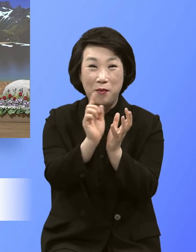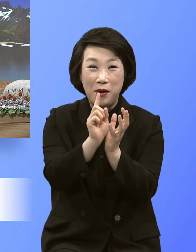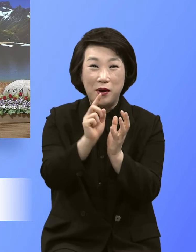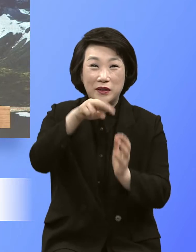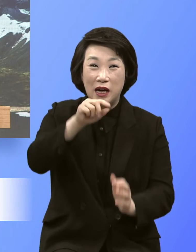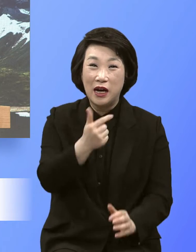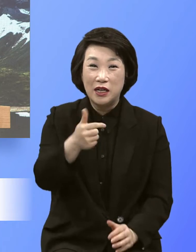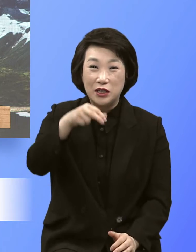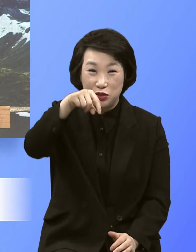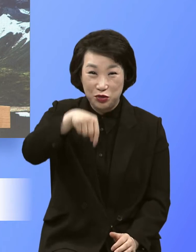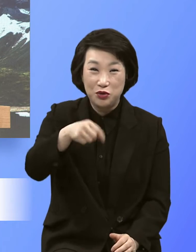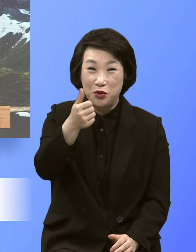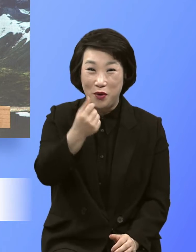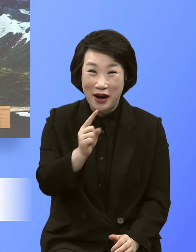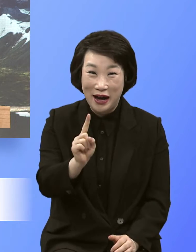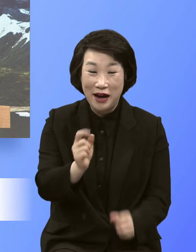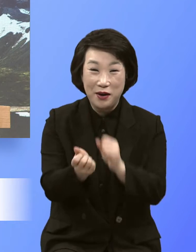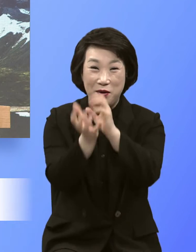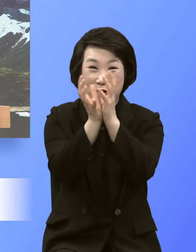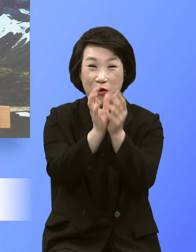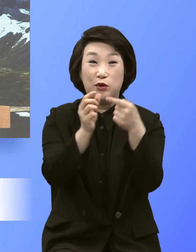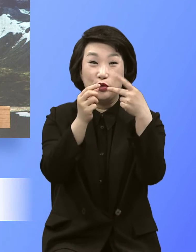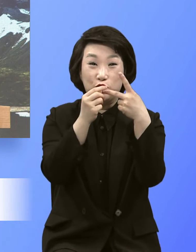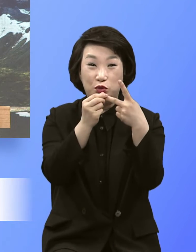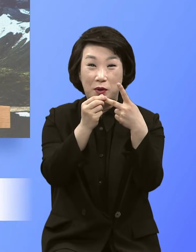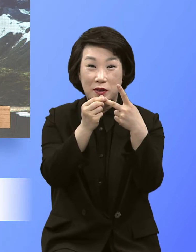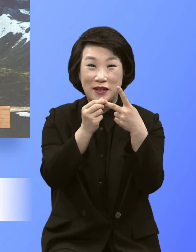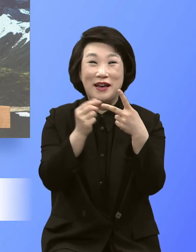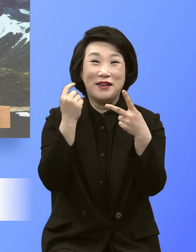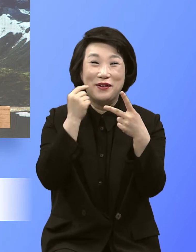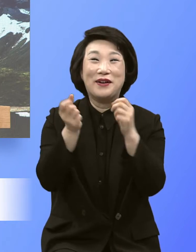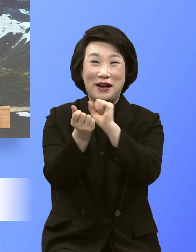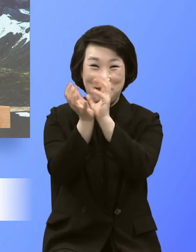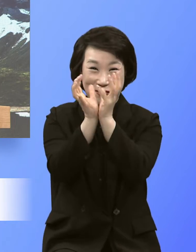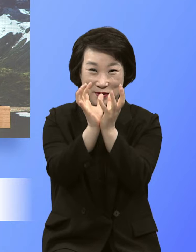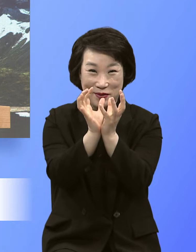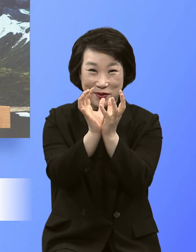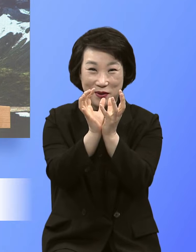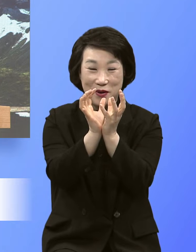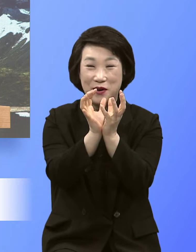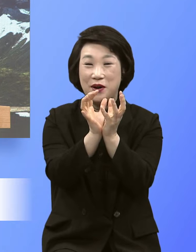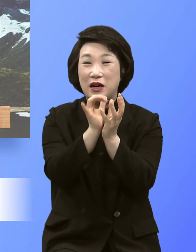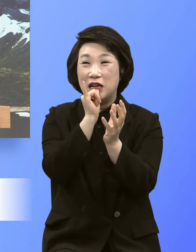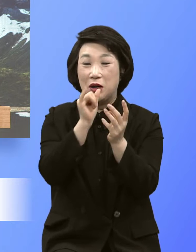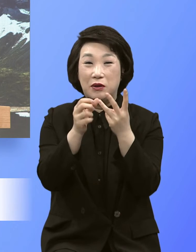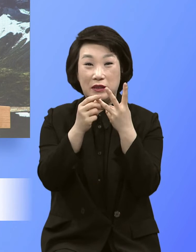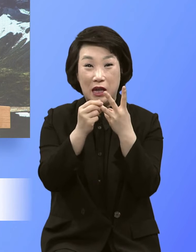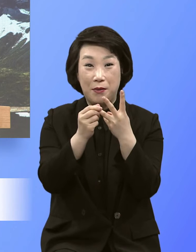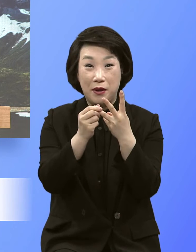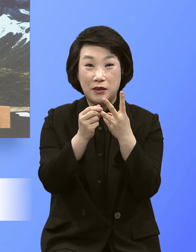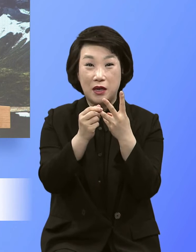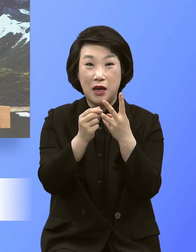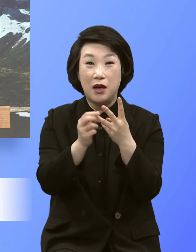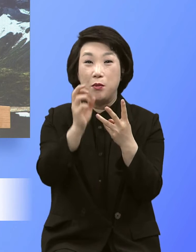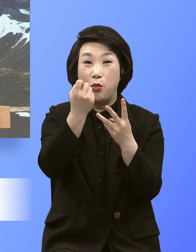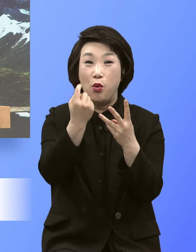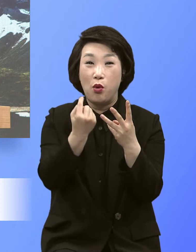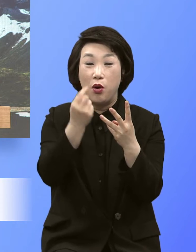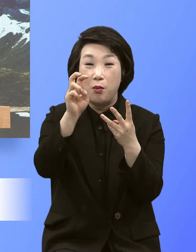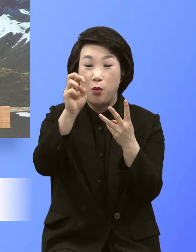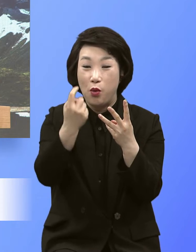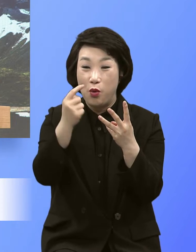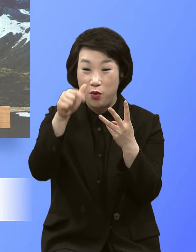산수화가 피고 두 번째 피는 것이 개나리가 피고 세 번째 피는 것이 목련이